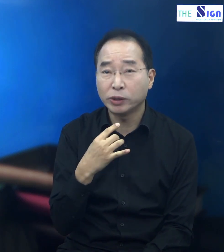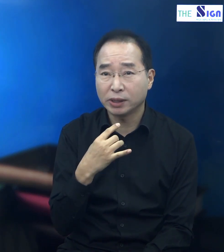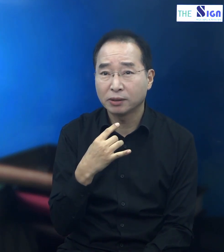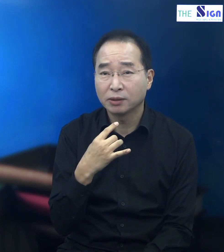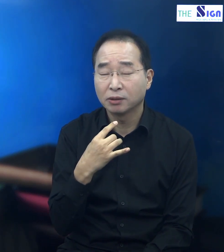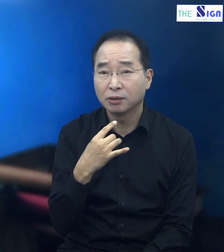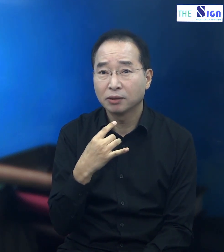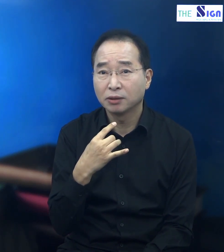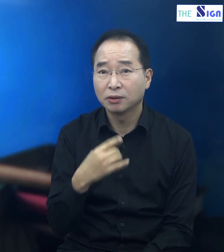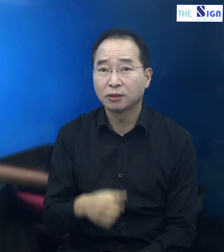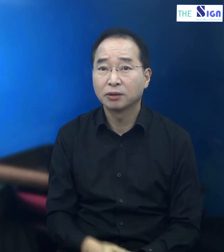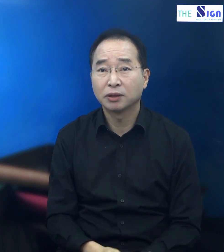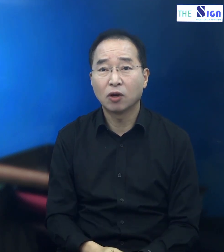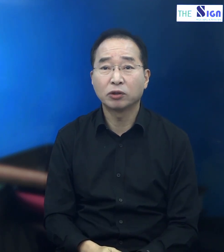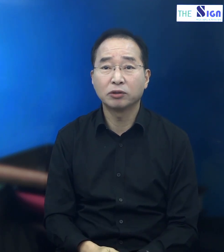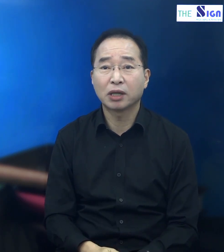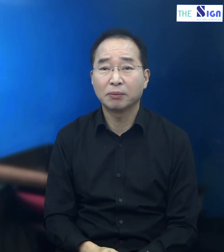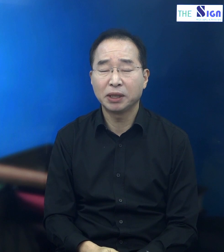오직. 그러니까 어떤 사람이